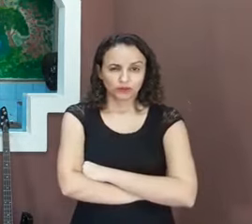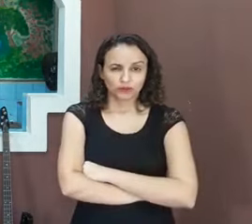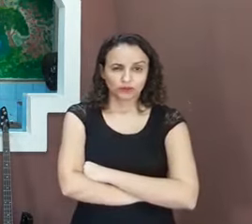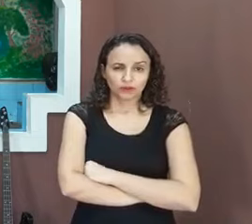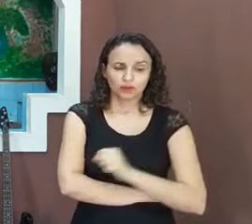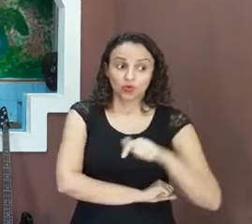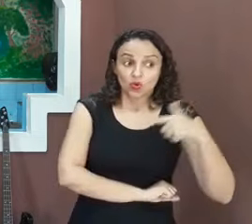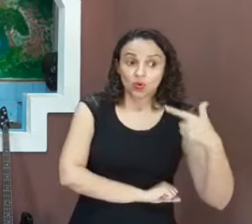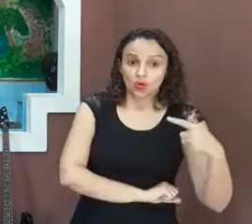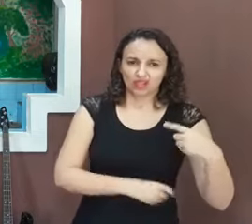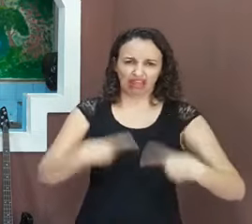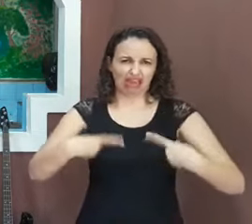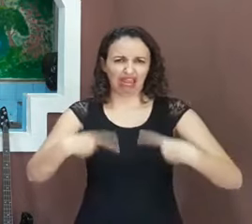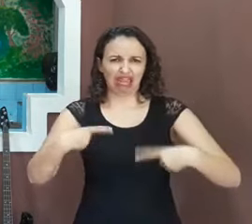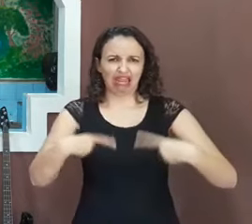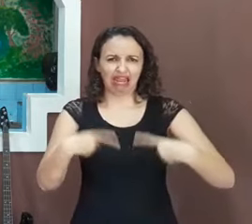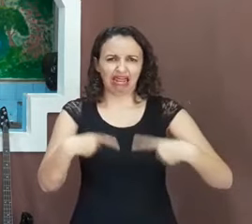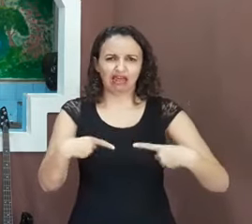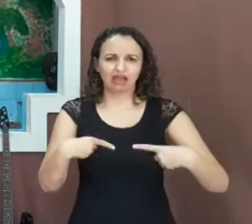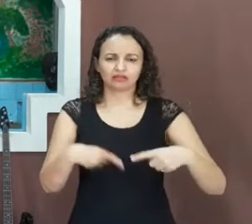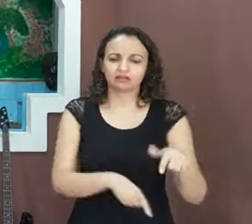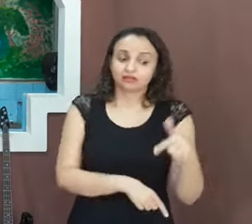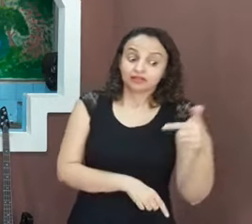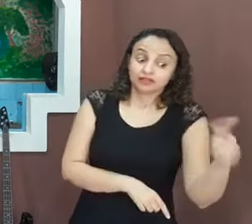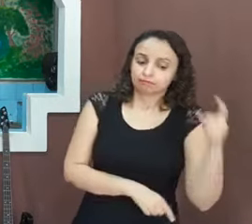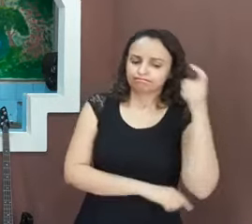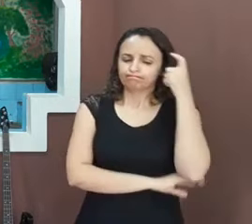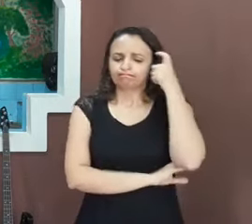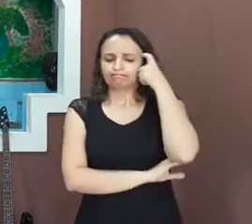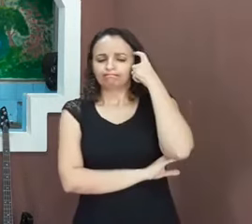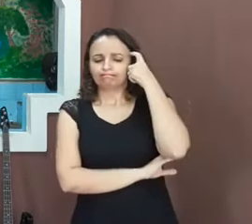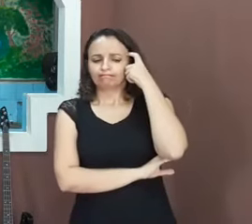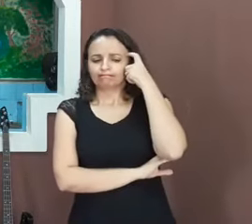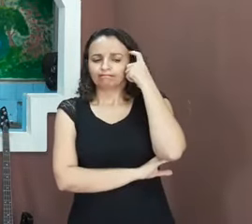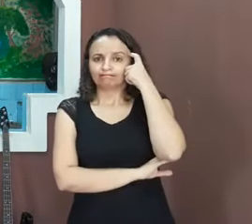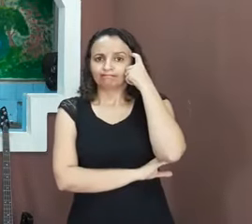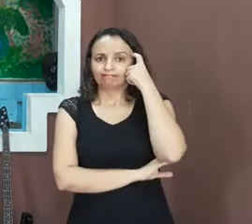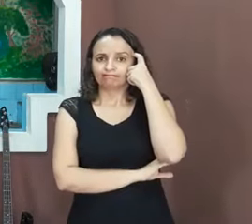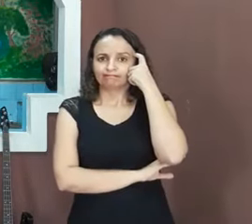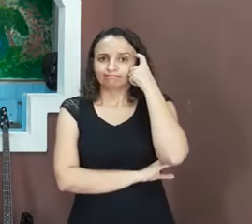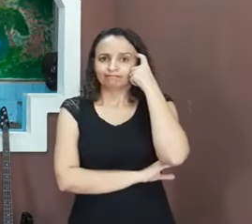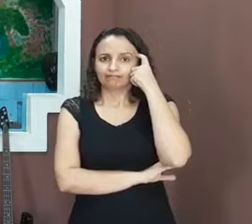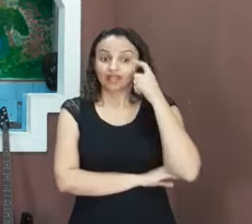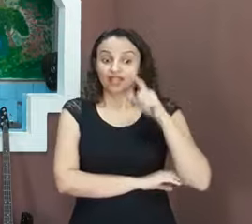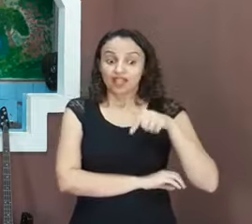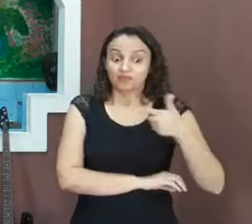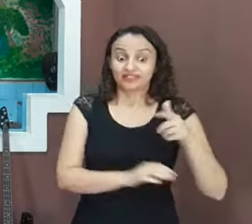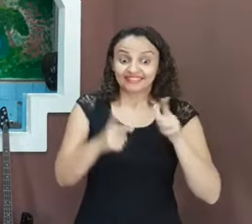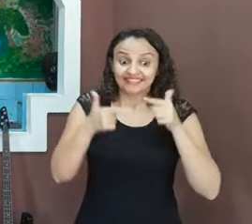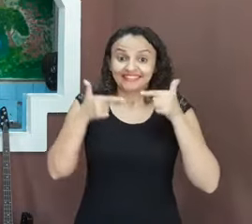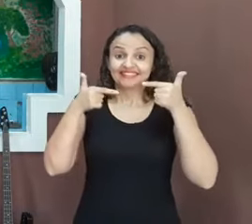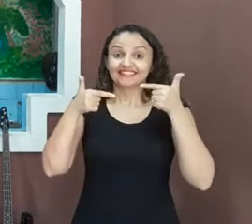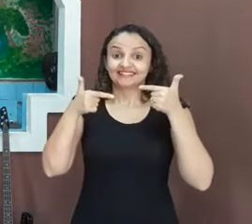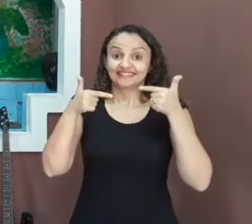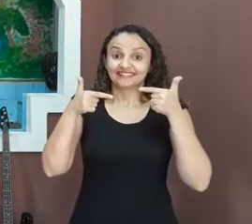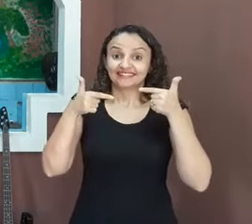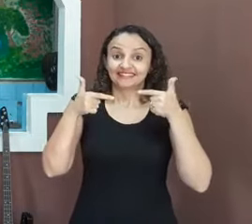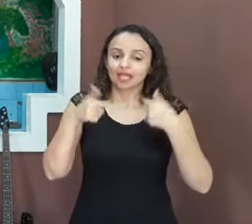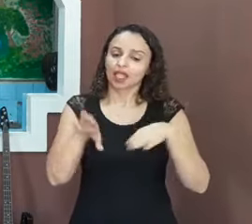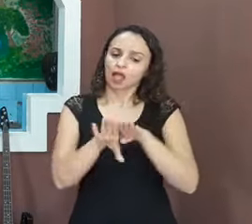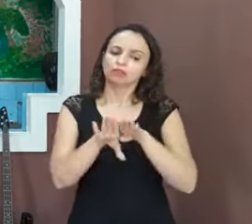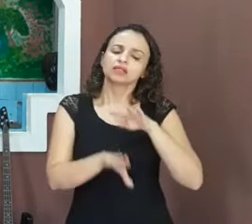está discutindo, o outro talvez está pensativo, novamente momento feliz, e aí é o último momento